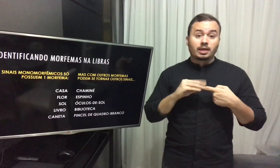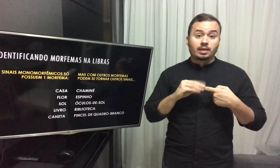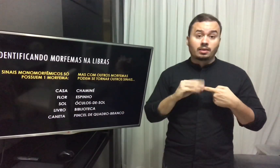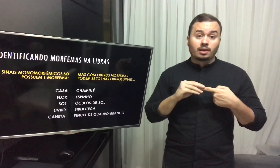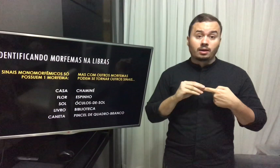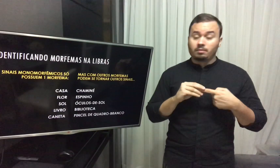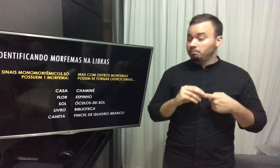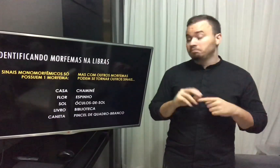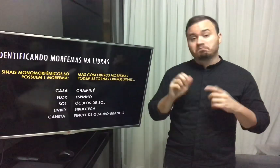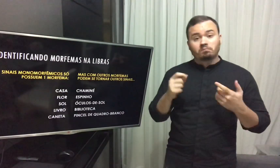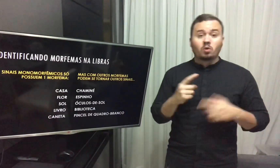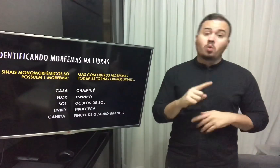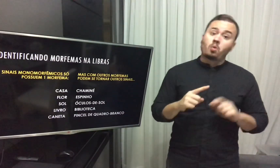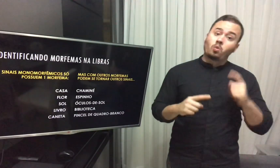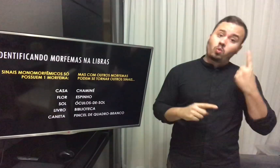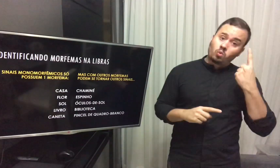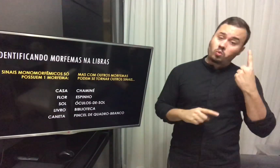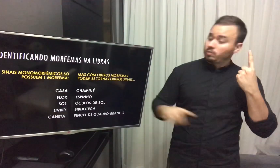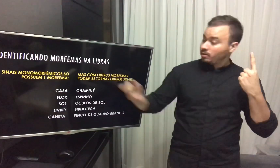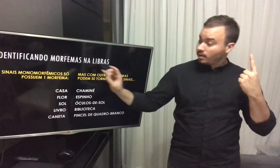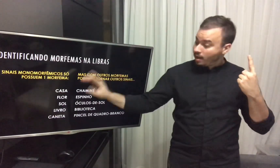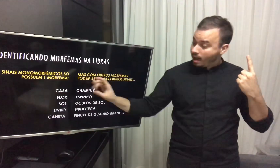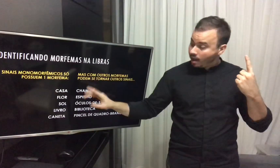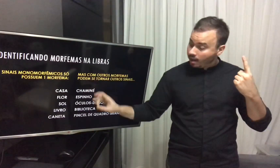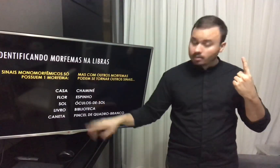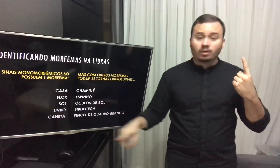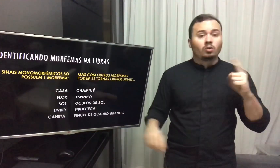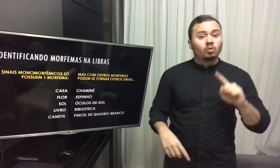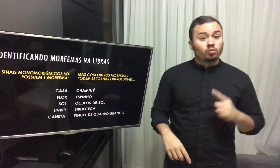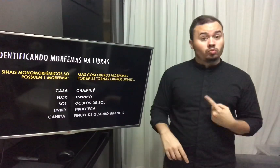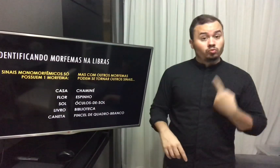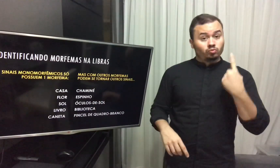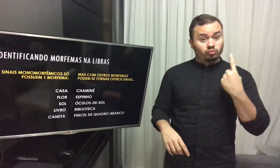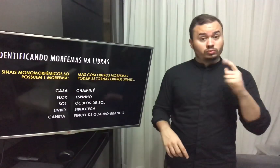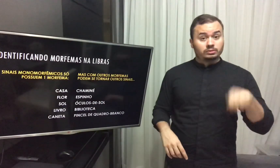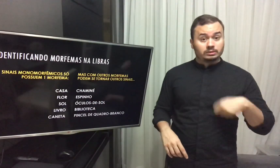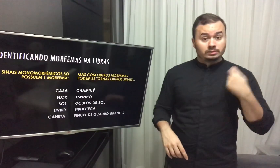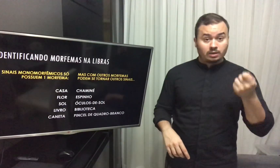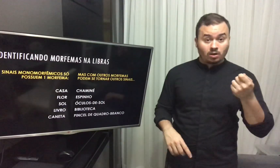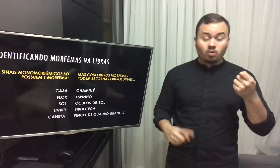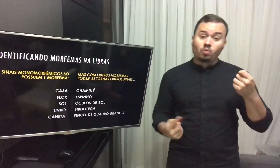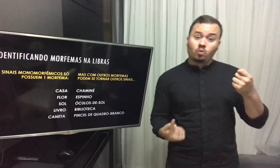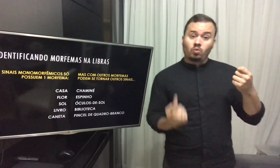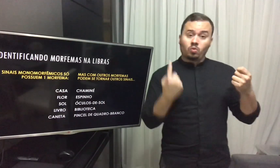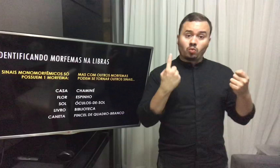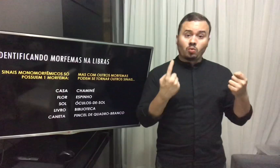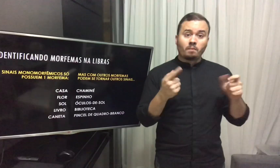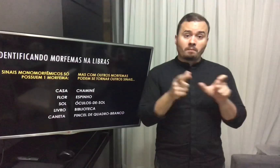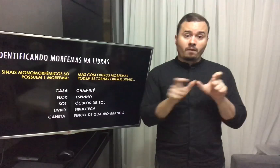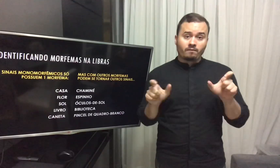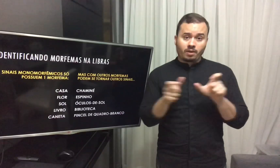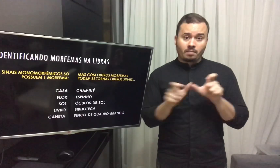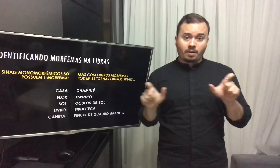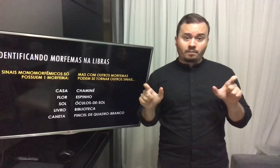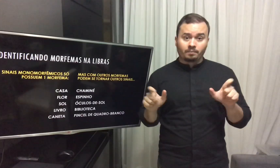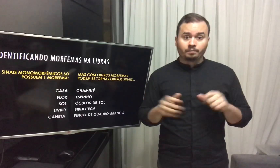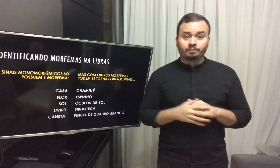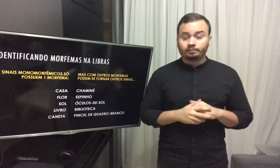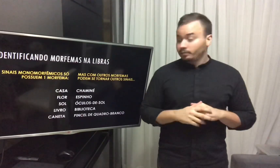Livro também só um morfema, caneta também só um morfema. Cada um desses sinais é constituído de apenas um